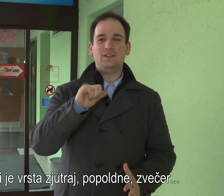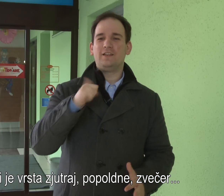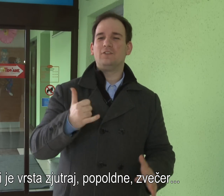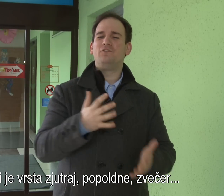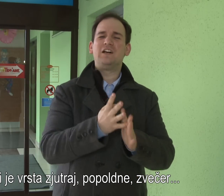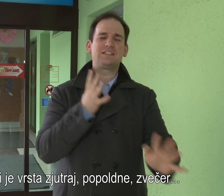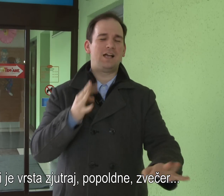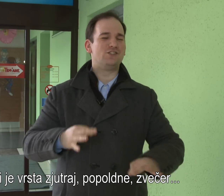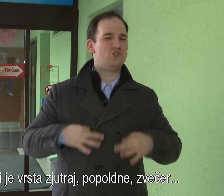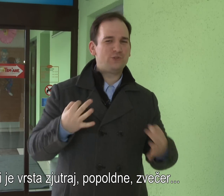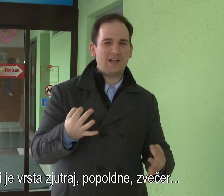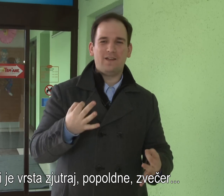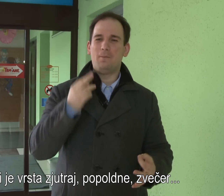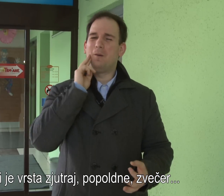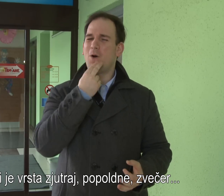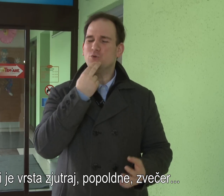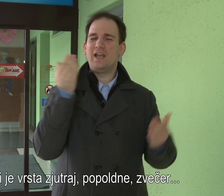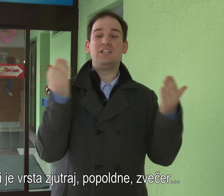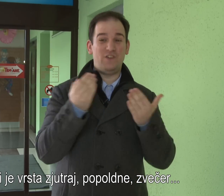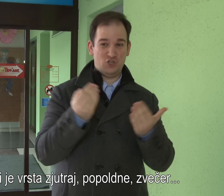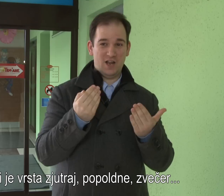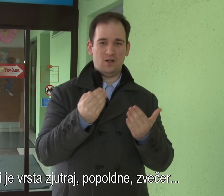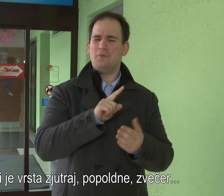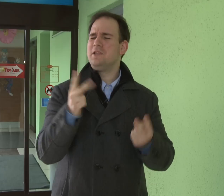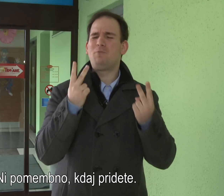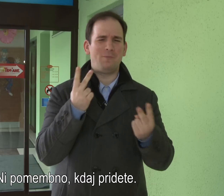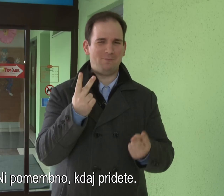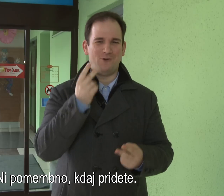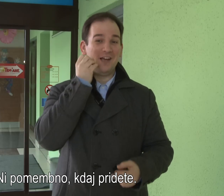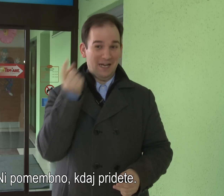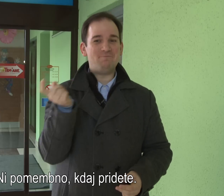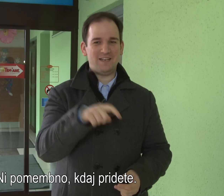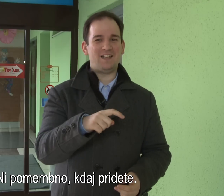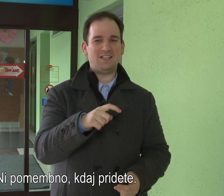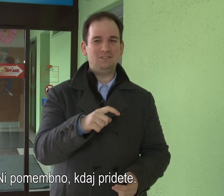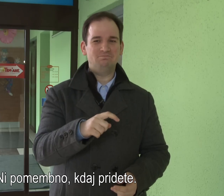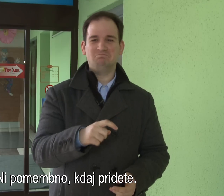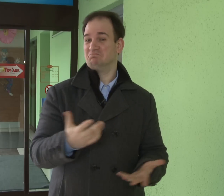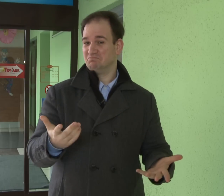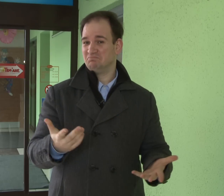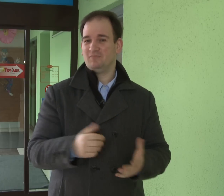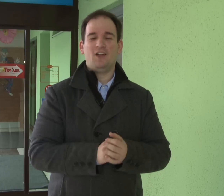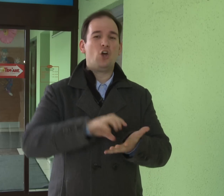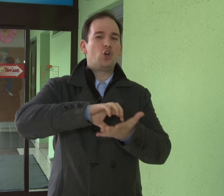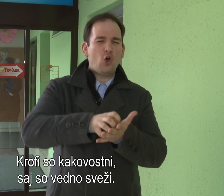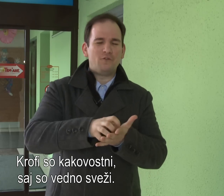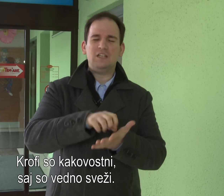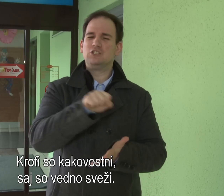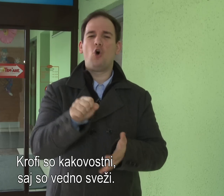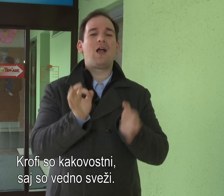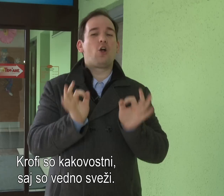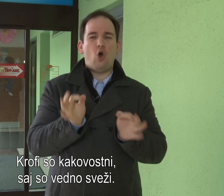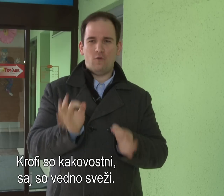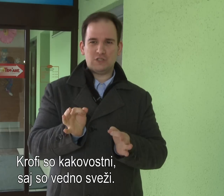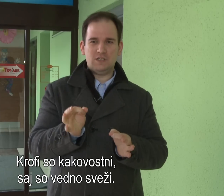Kroparni je vrsta zjutraj, popoldne, večer, ni pomembno, kdaj pridete. Krofi